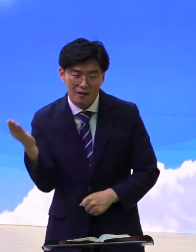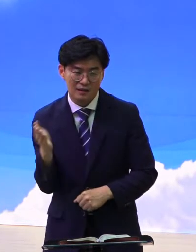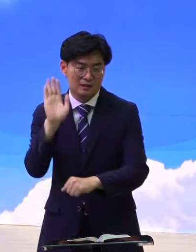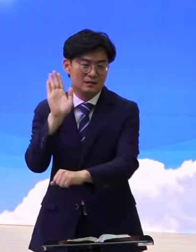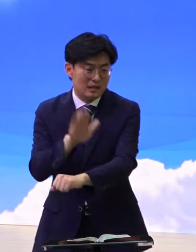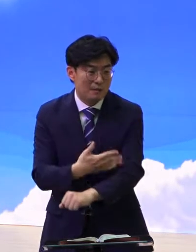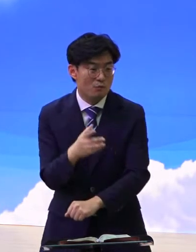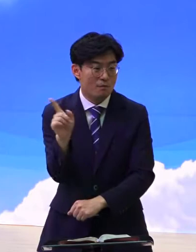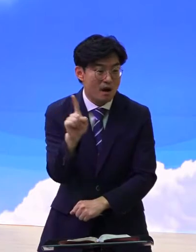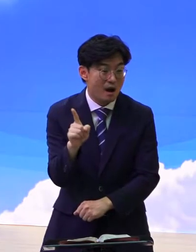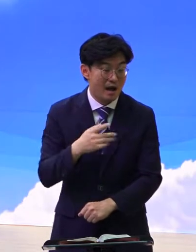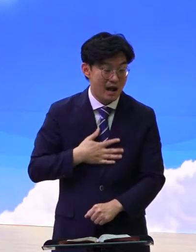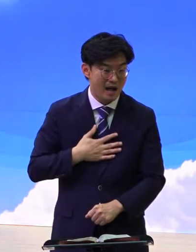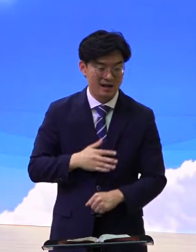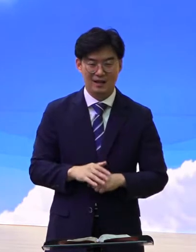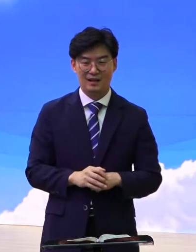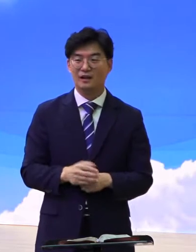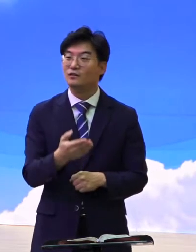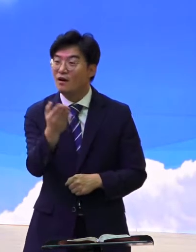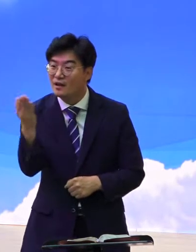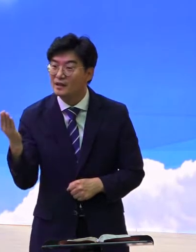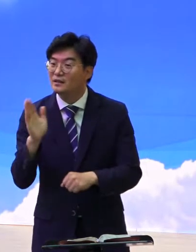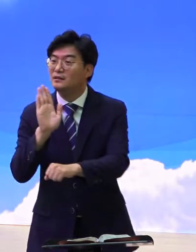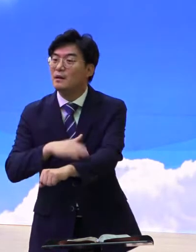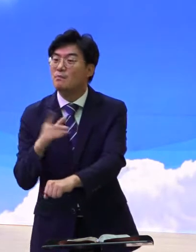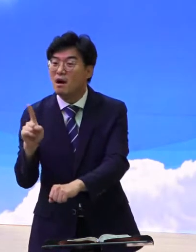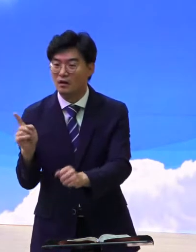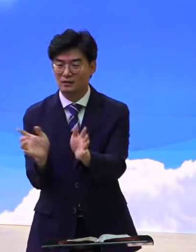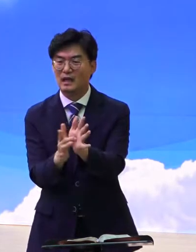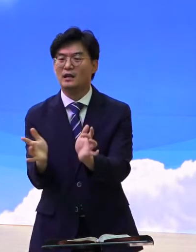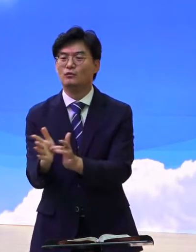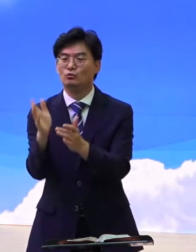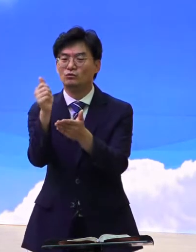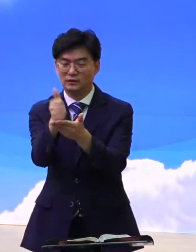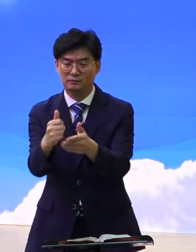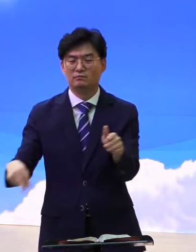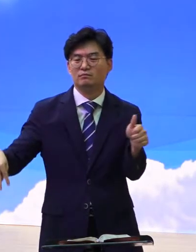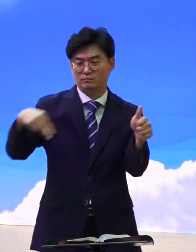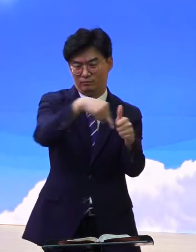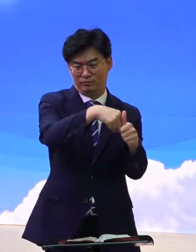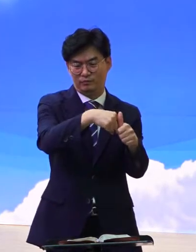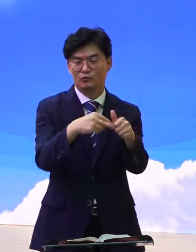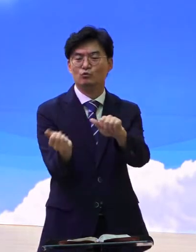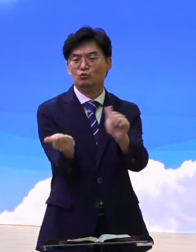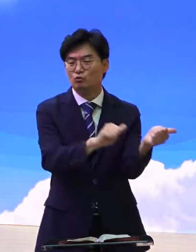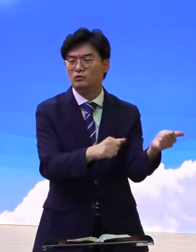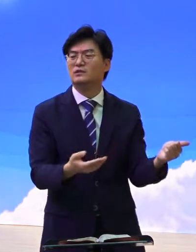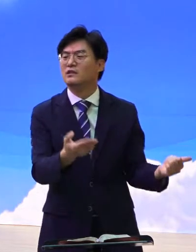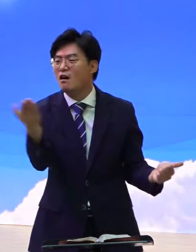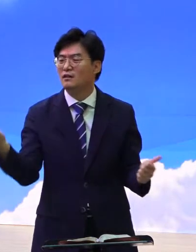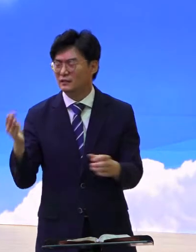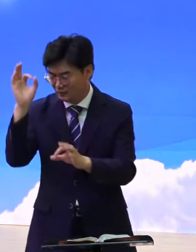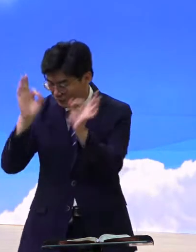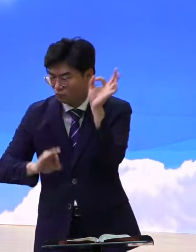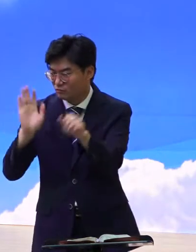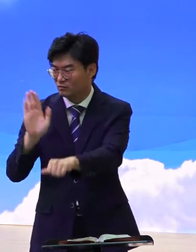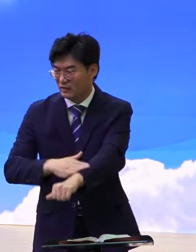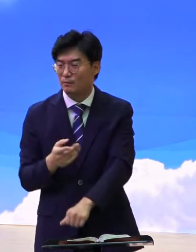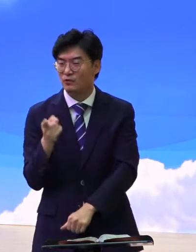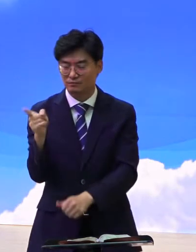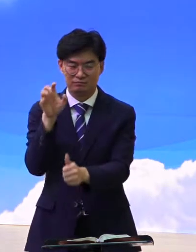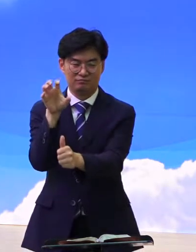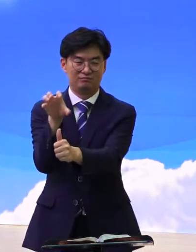너희가 예수님을 십자가에 못 박아 죽였다. 너희가 예수 그리스도를 십자가에 죽였다. 라고